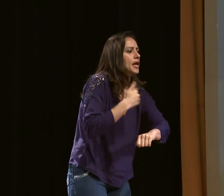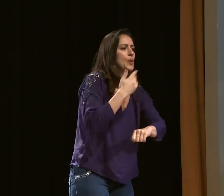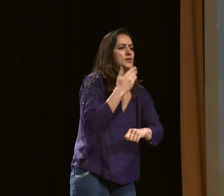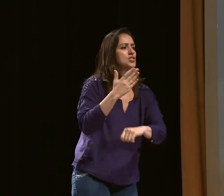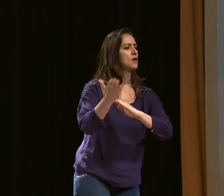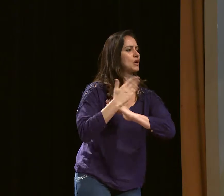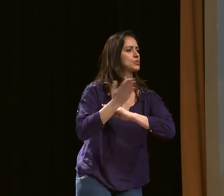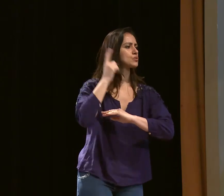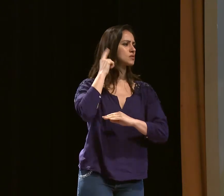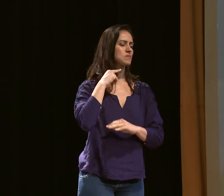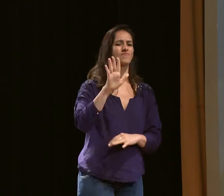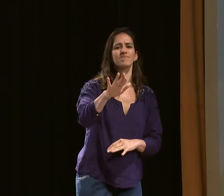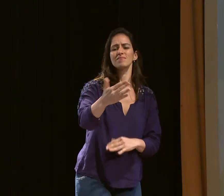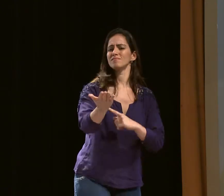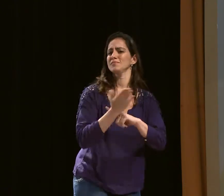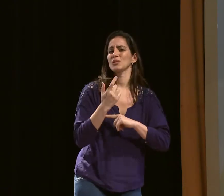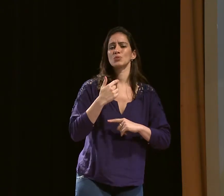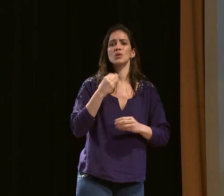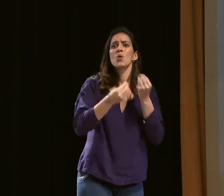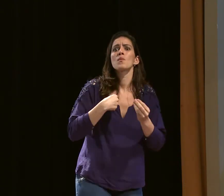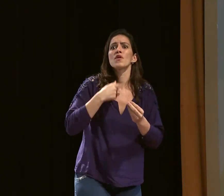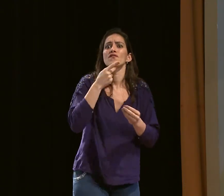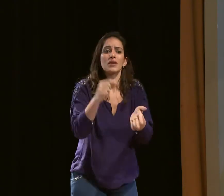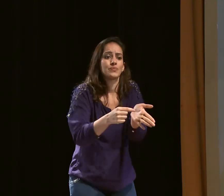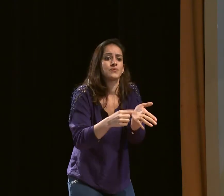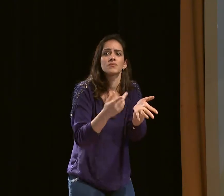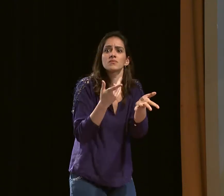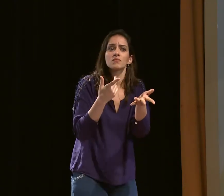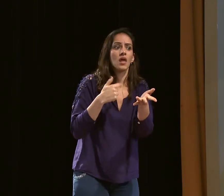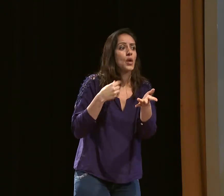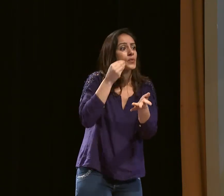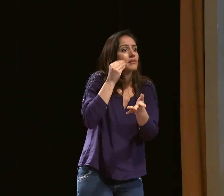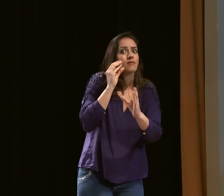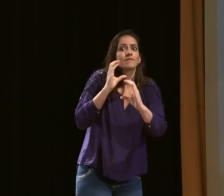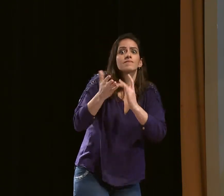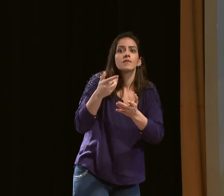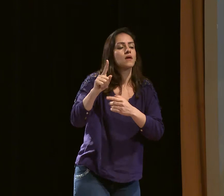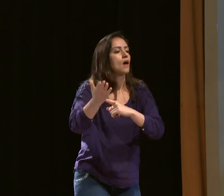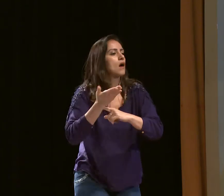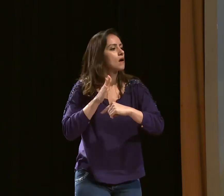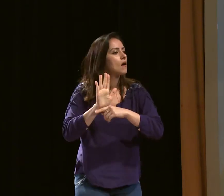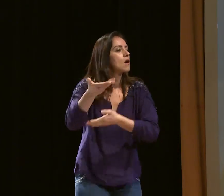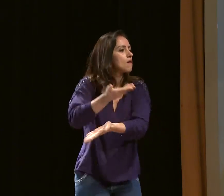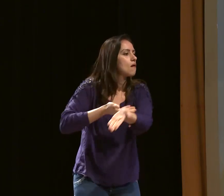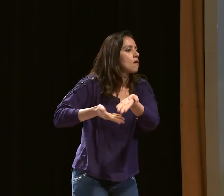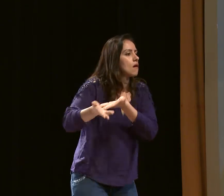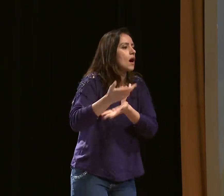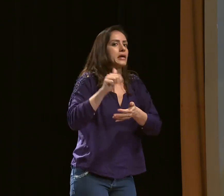eu precisava praticar, eu pedia surdos para me auxiliarem. Né, como é que eu vou expressar isso aqui? Como é que eu vou falar essa frase? E aí, os surdos iam me